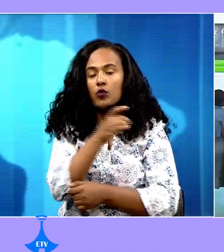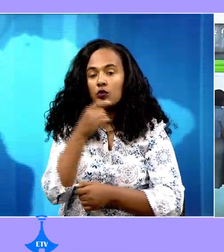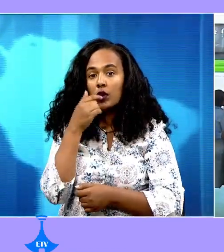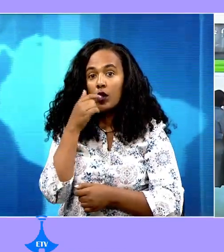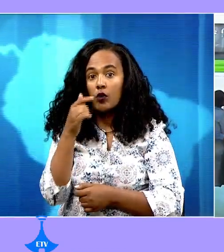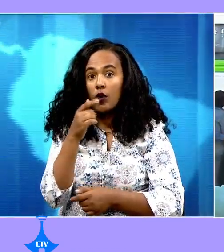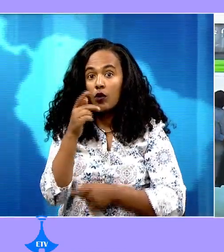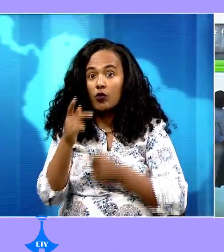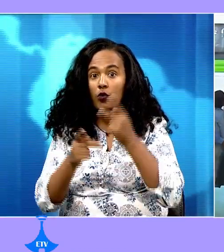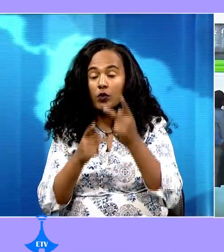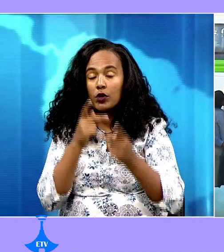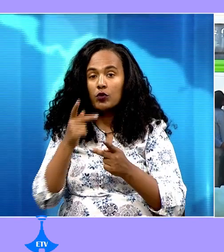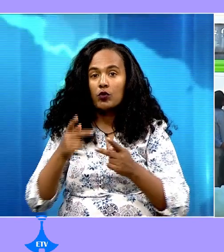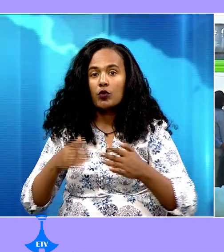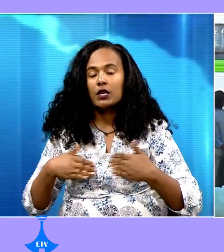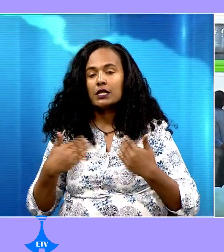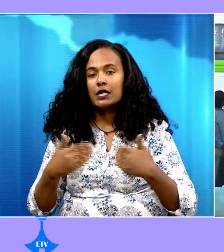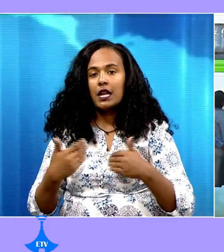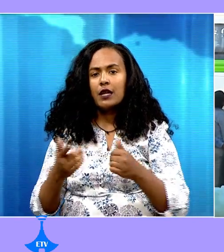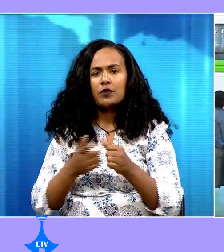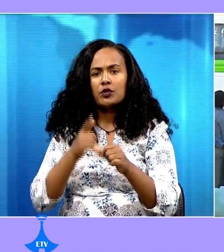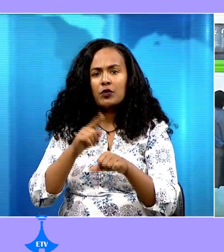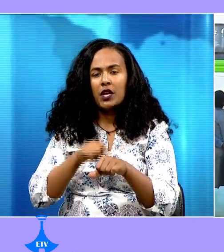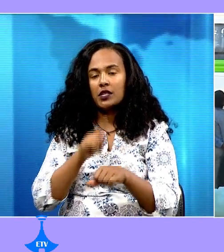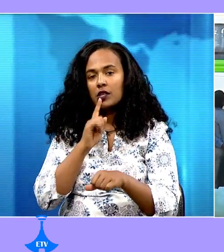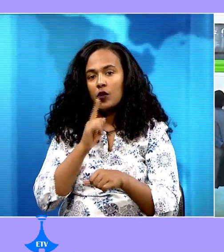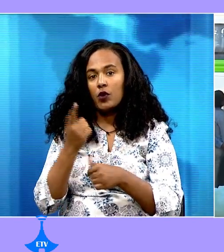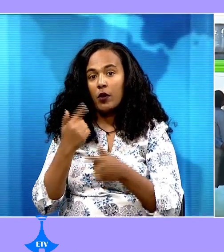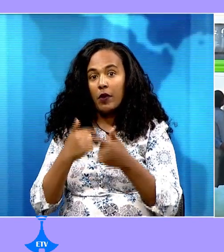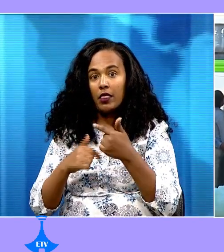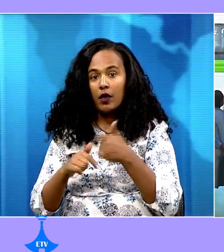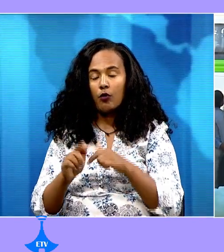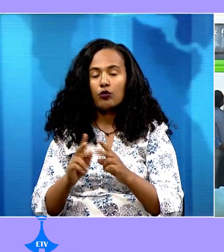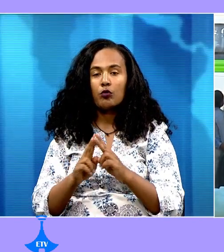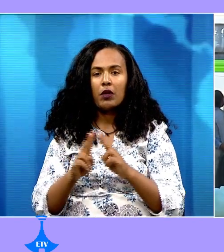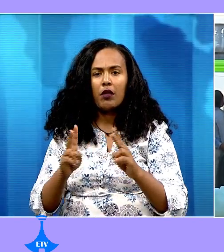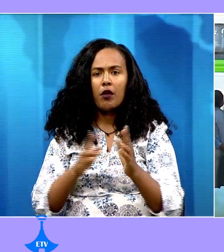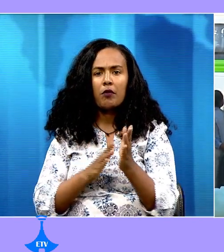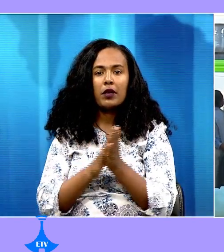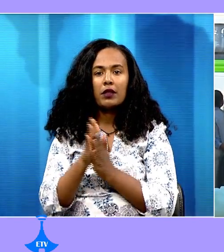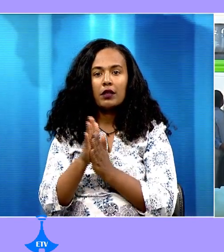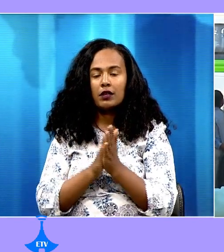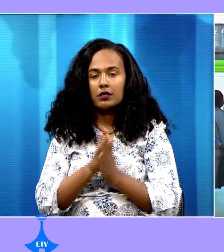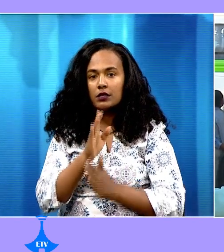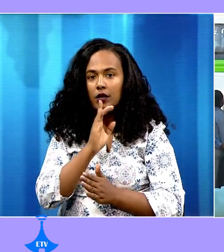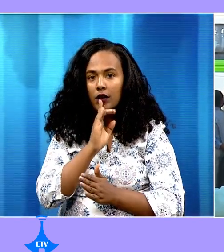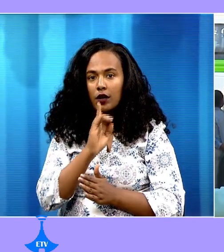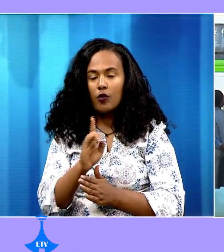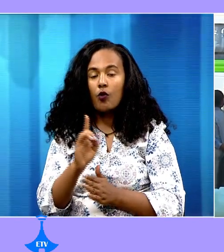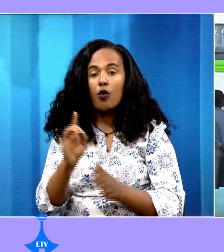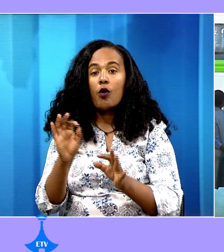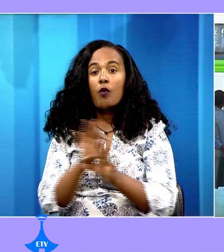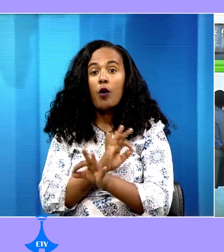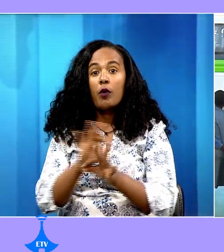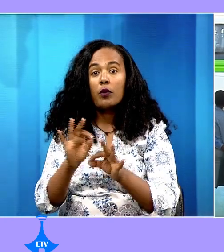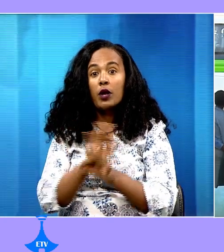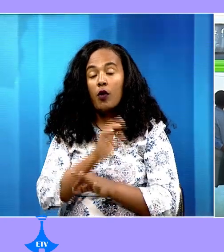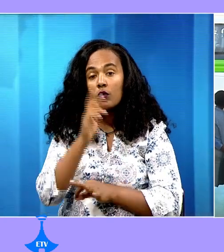ጉብኝቱ በጣም ደስ ይላል። ለመጀመሪያ ጊዜ ነው ጊዜ የመጣሁትኝ። በጣም ኢንተረስቲንግ ነው። ፋብሪካውን